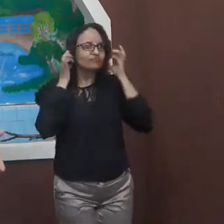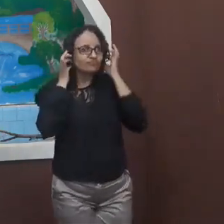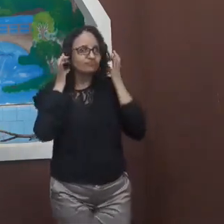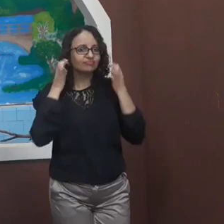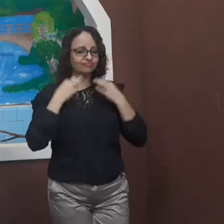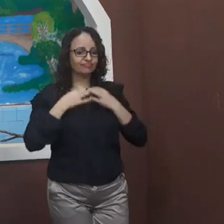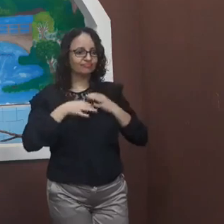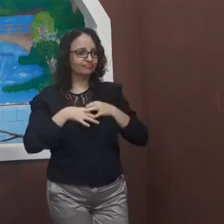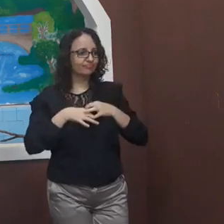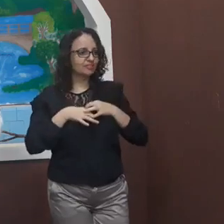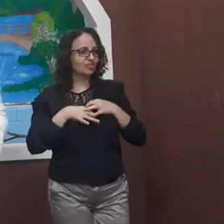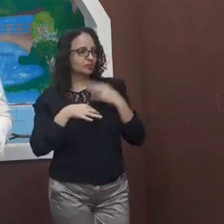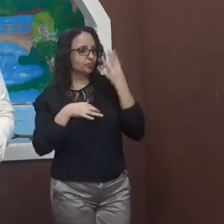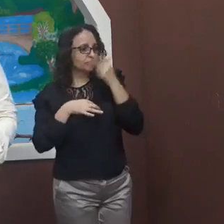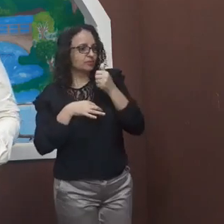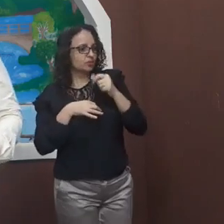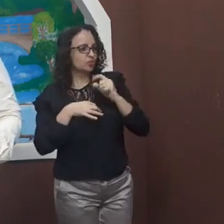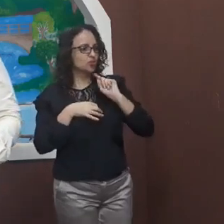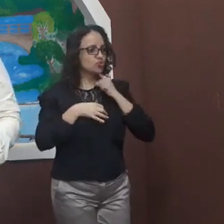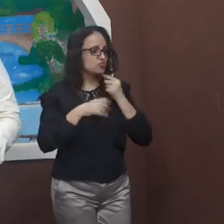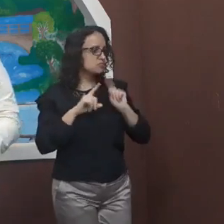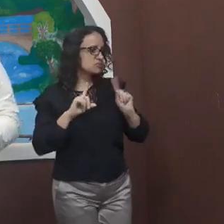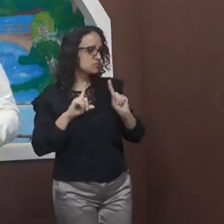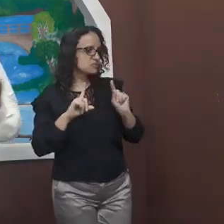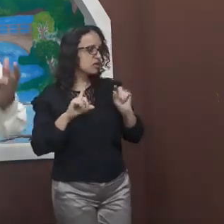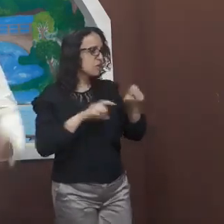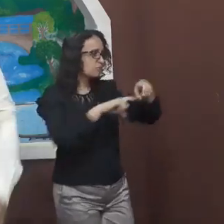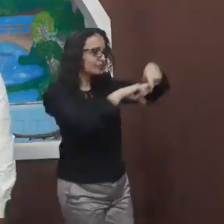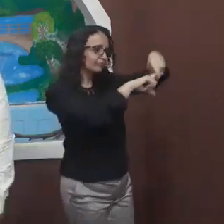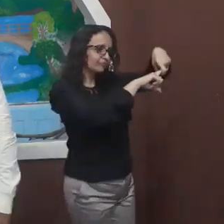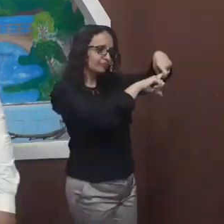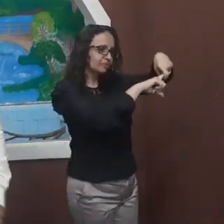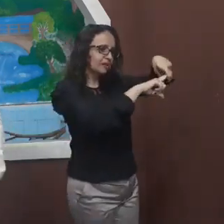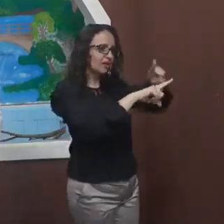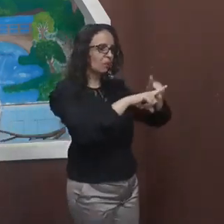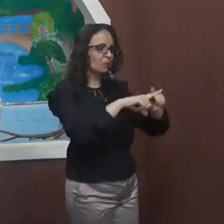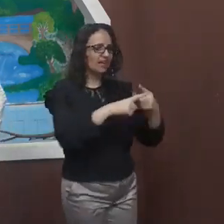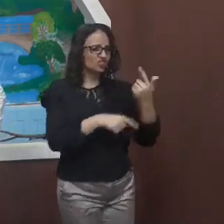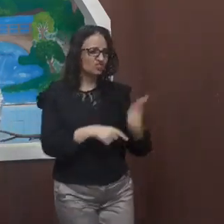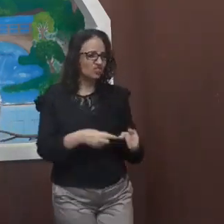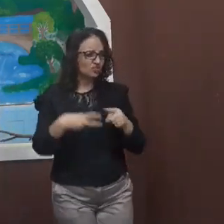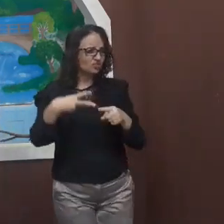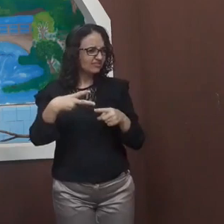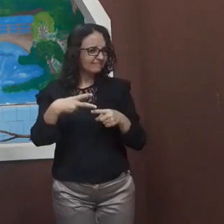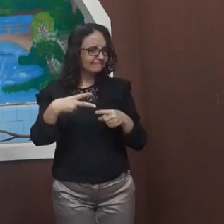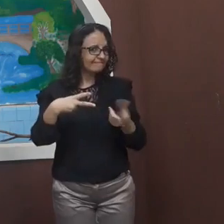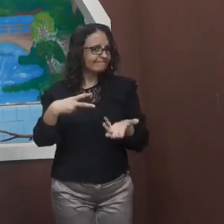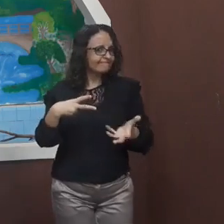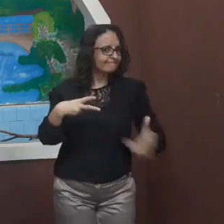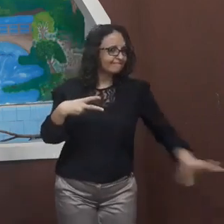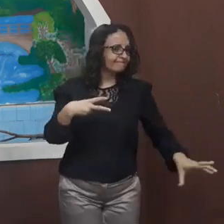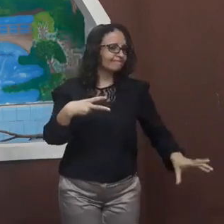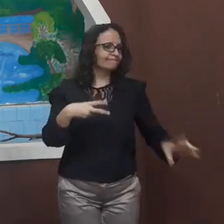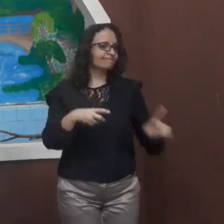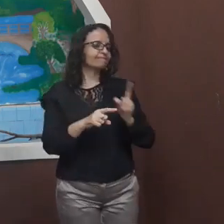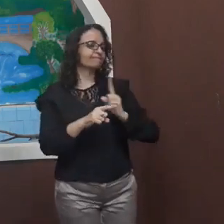sujou. Mas na pós-modernidade, ele já não serve mais. Porque é